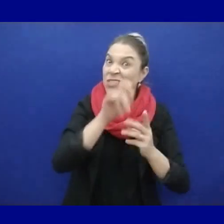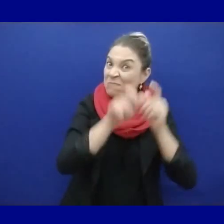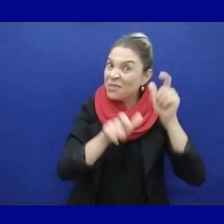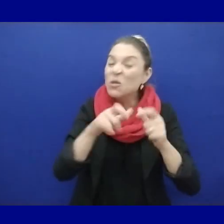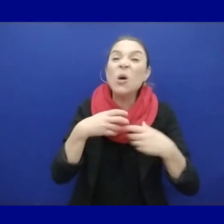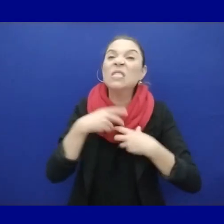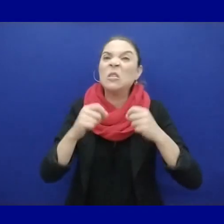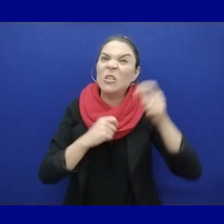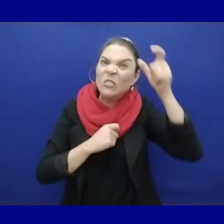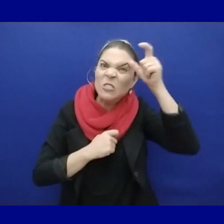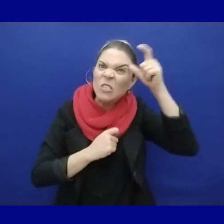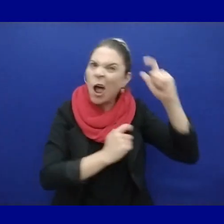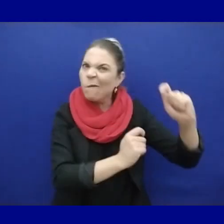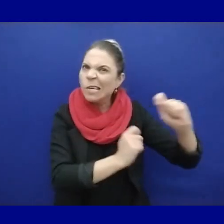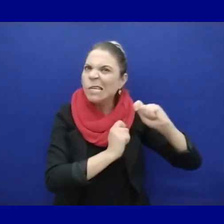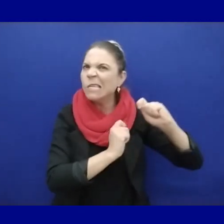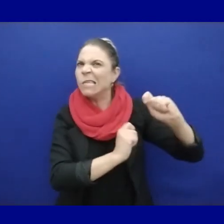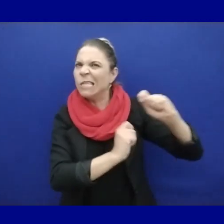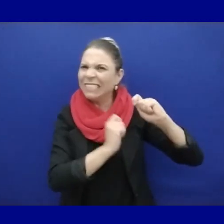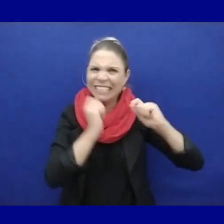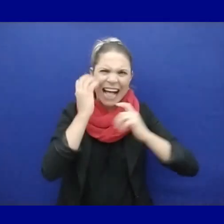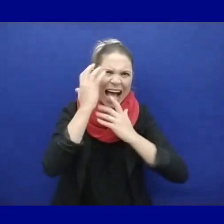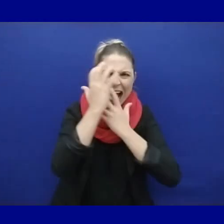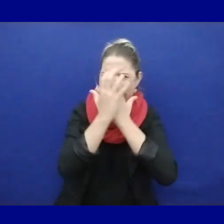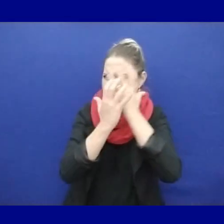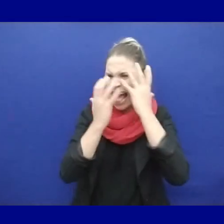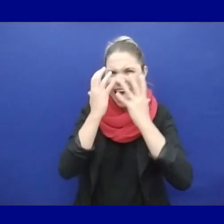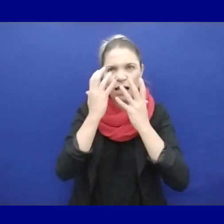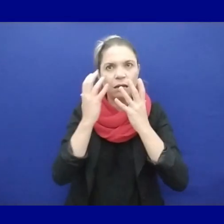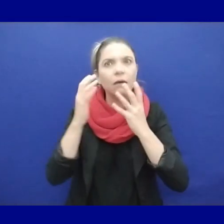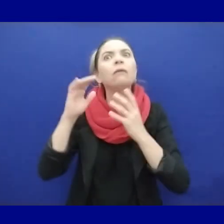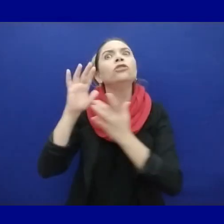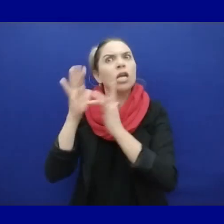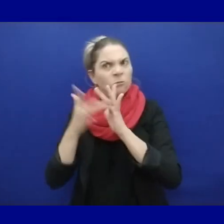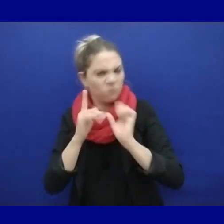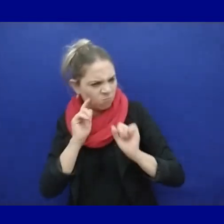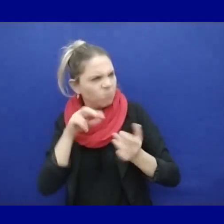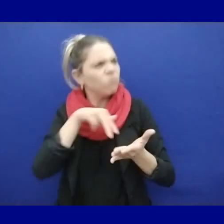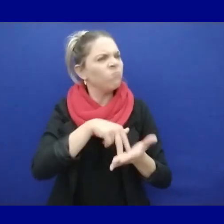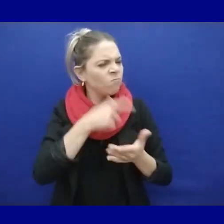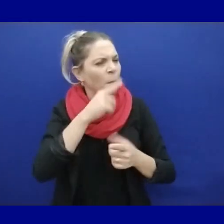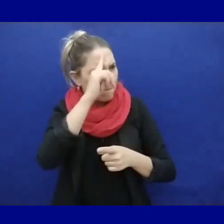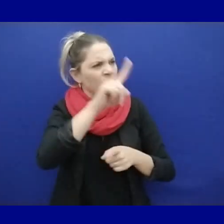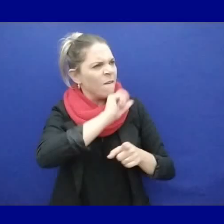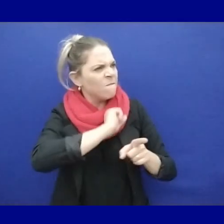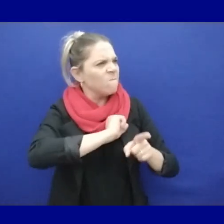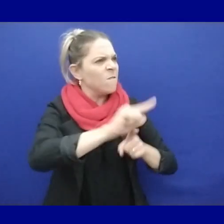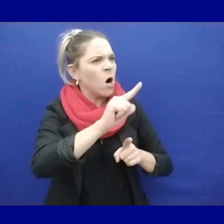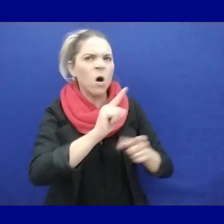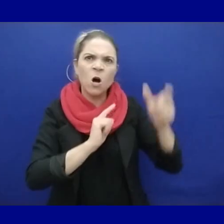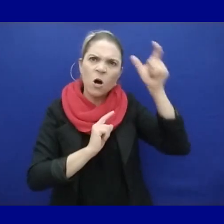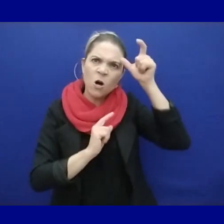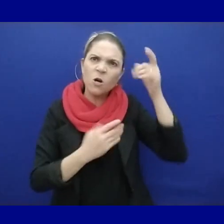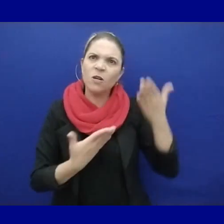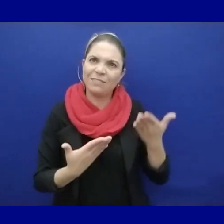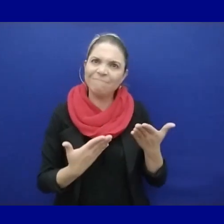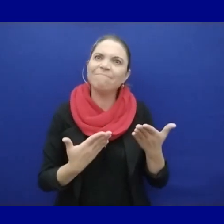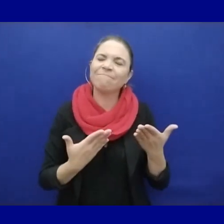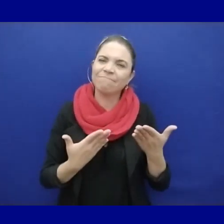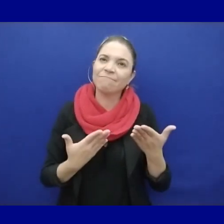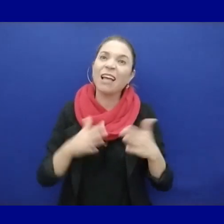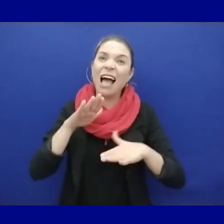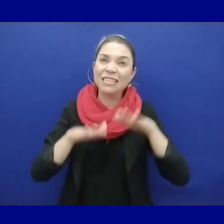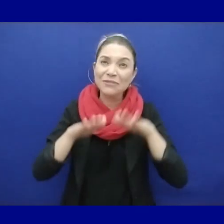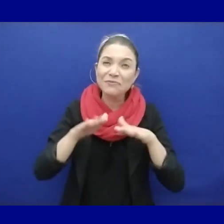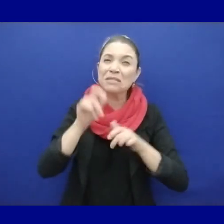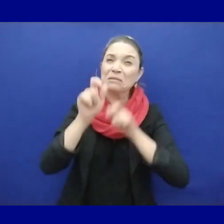e seus anjos, que são os demônios, são repreendidos e expulsos. Há pessoas frustradas porque não alcançaram